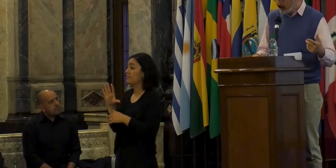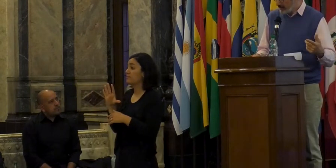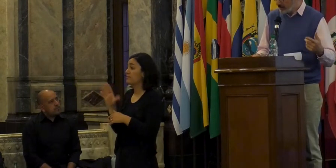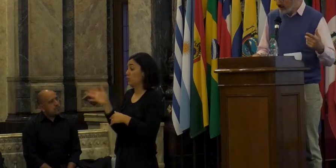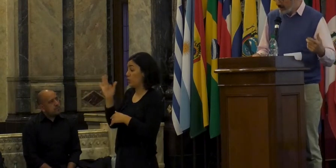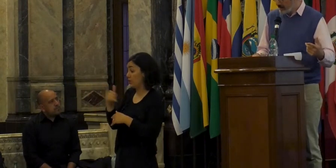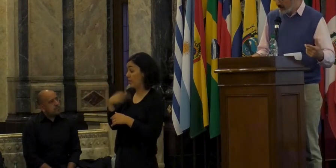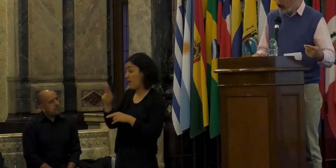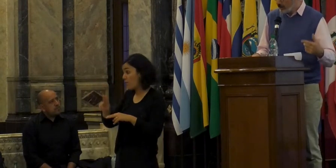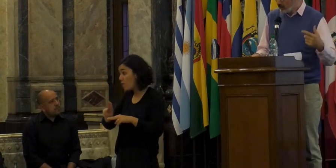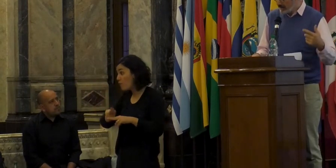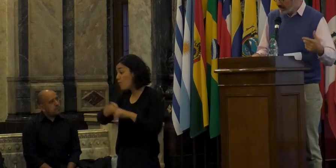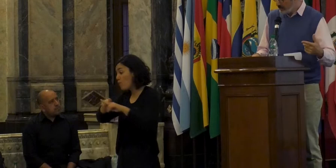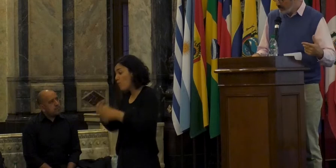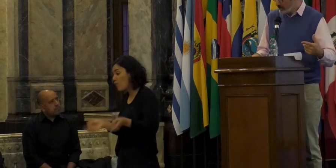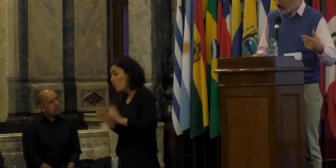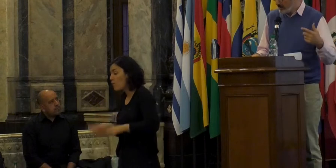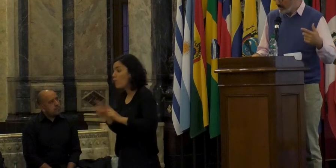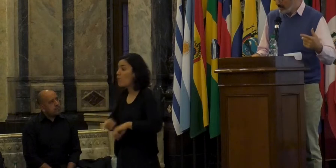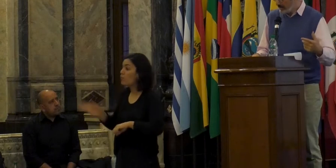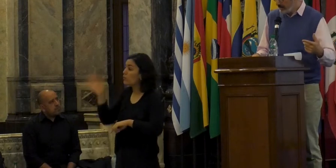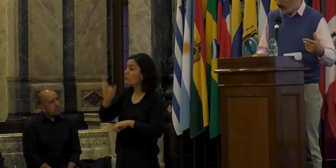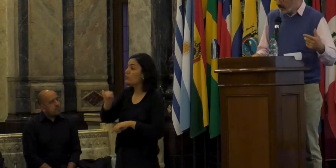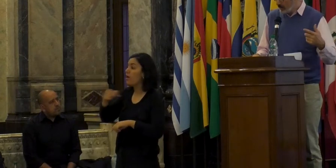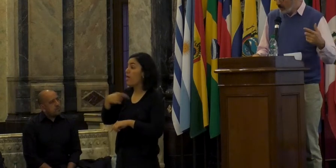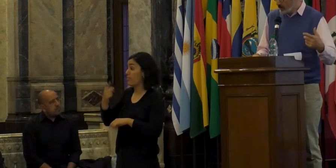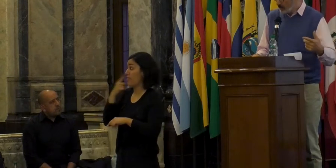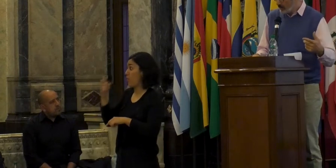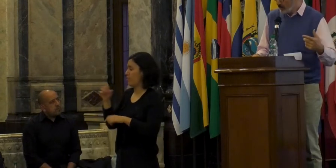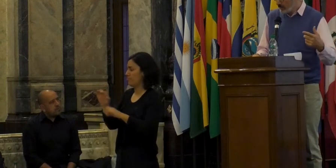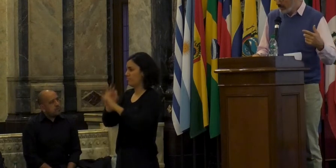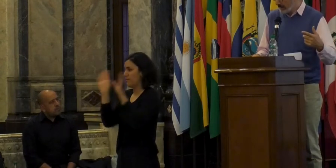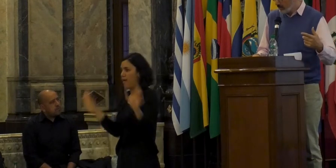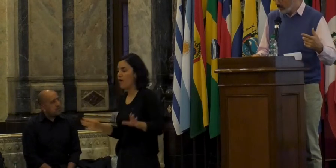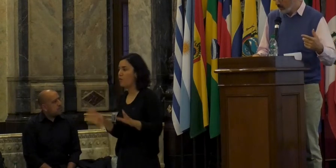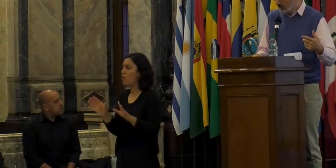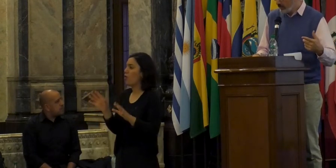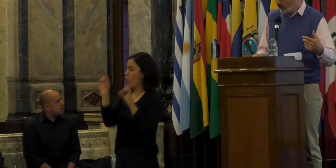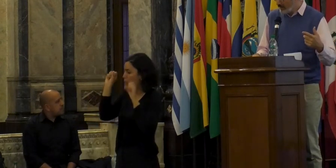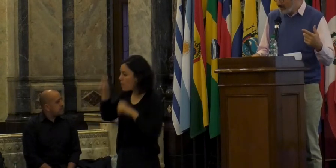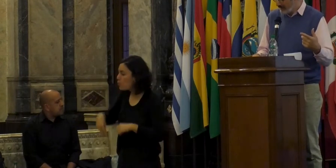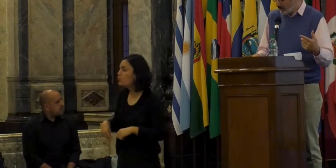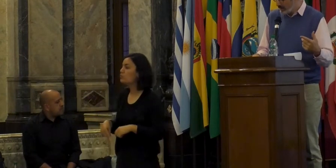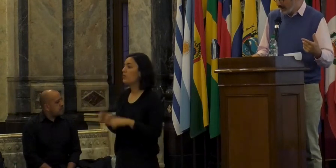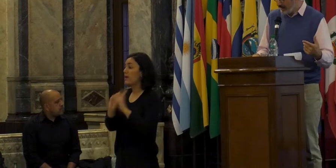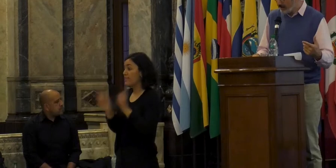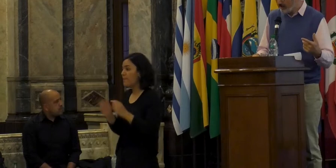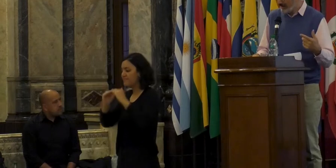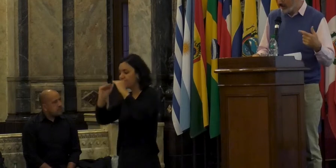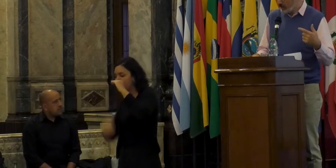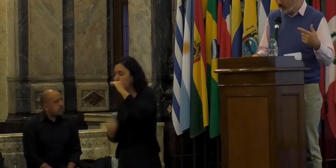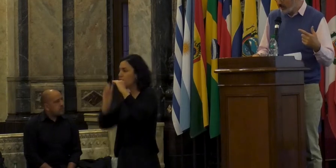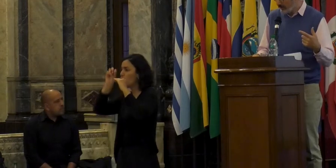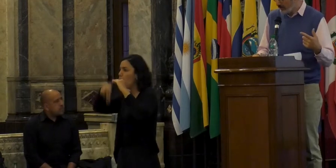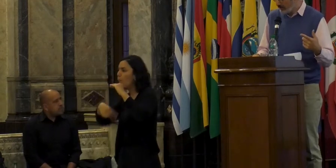día, lo trivial, lo cotidiano, lo evidente, lo común, lo ordinario, lo infraordinario,